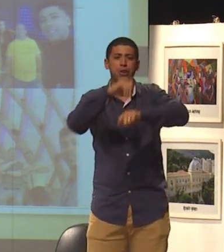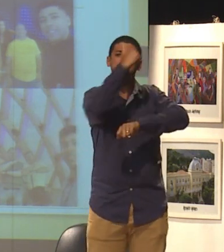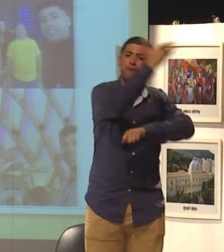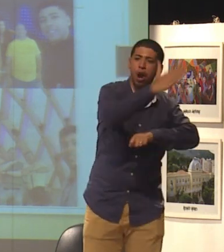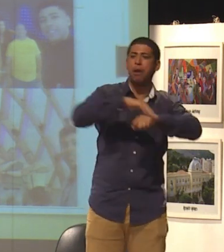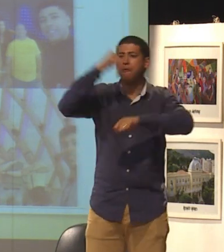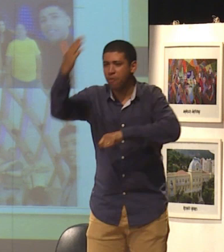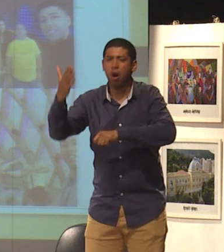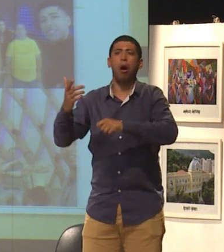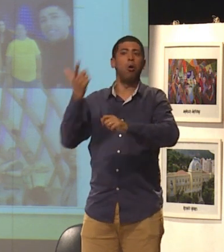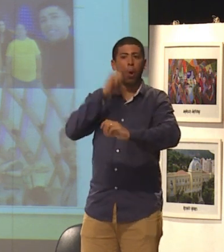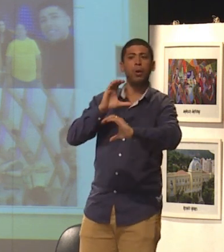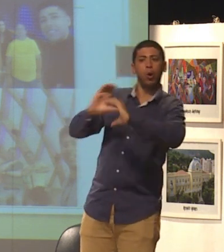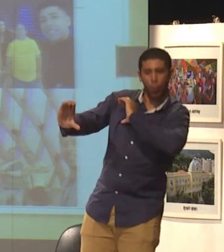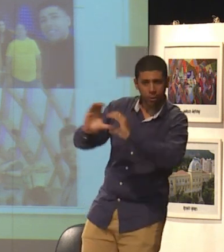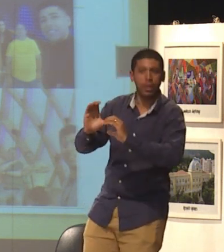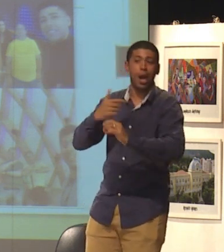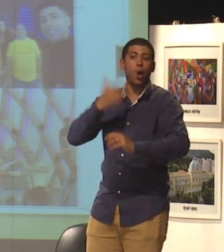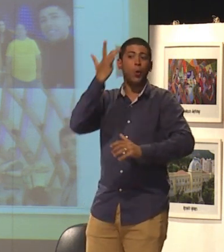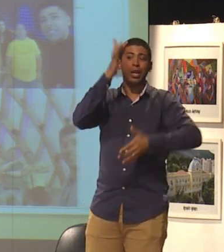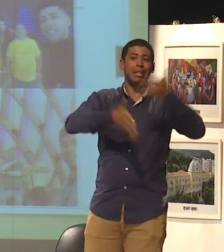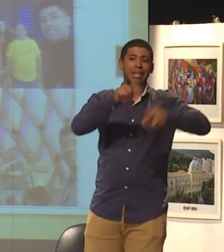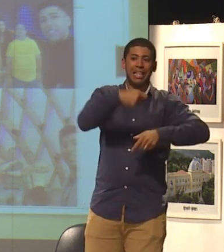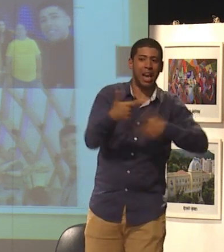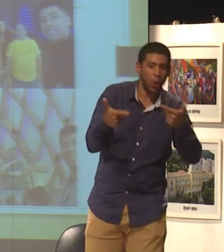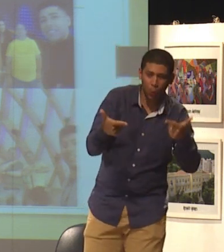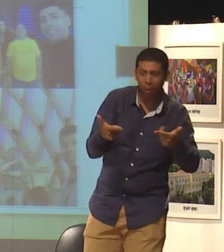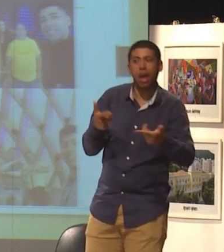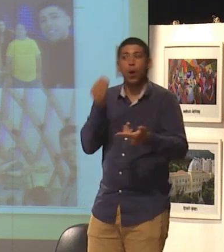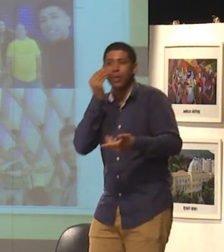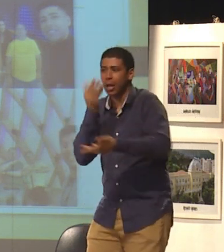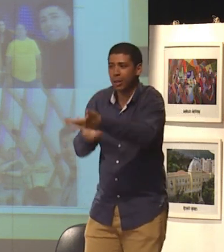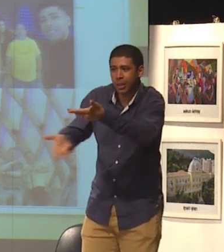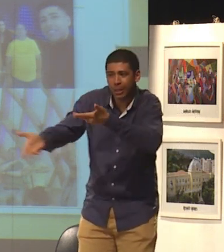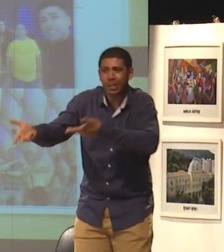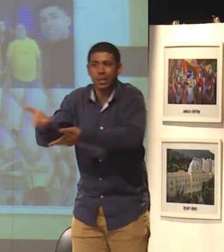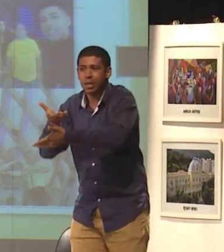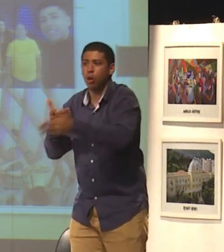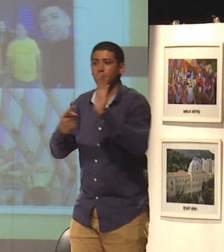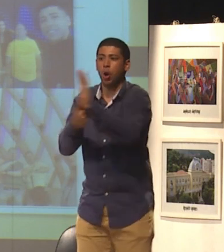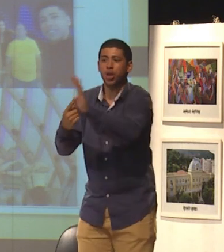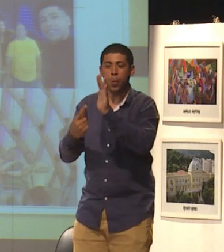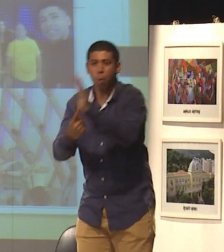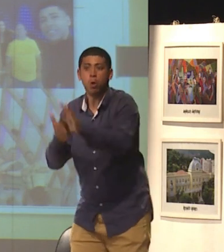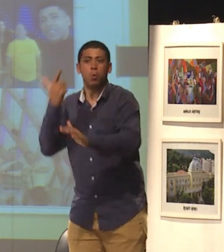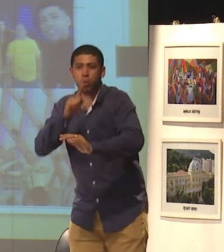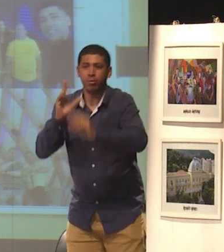surdas, imagem, pessoas de outros países que viam, onde há dificuldade de comunicação, eu não sei os sinais, mas eu tentava fazer uma mediação,